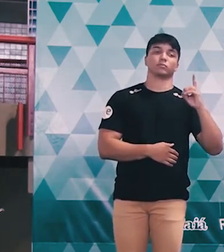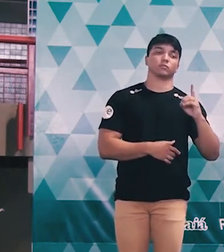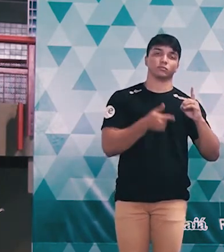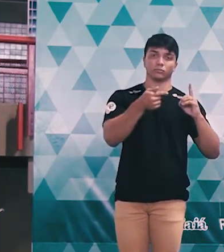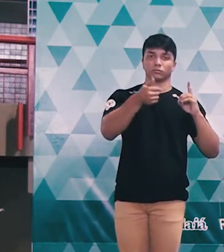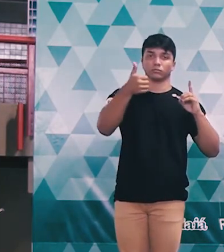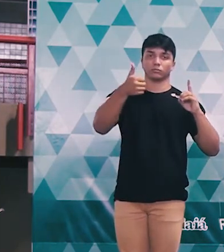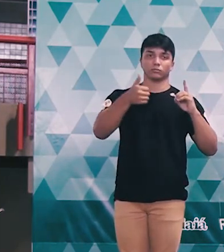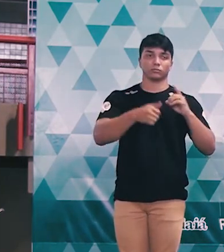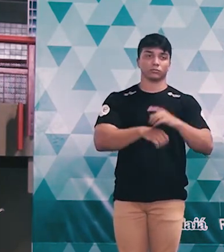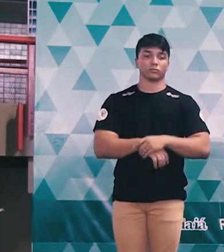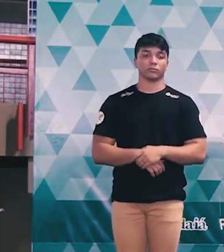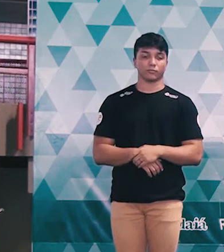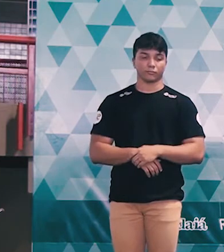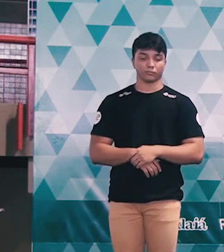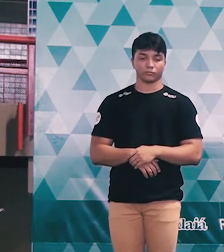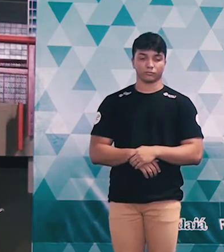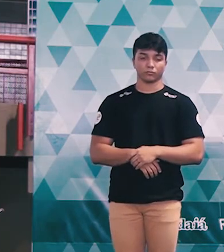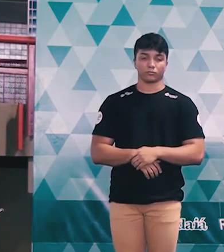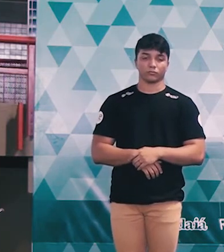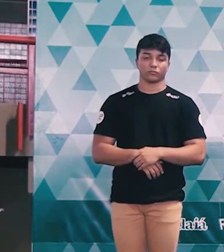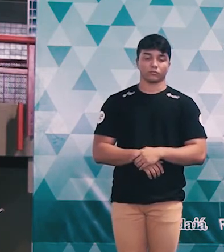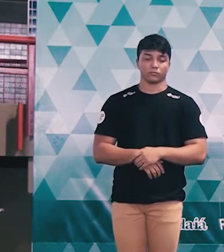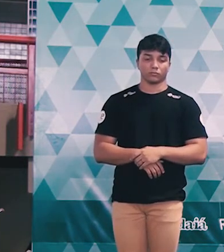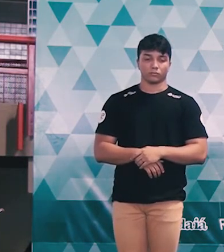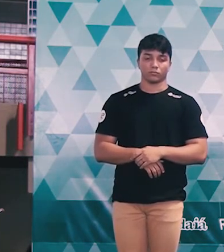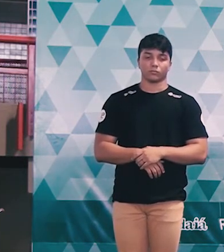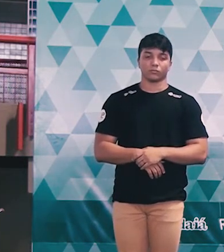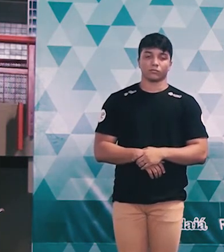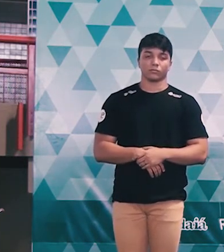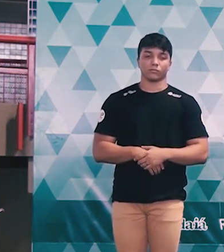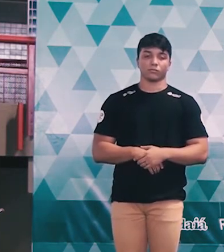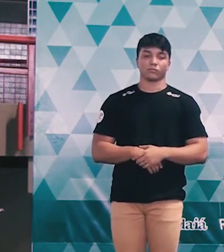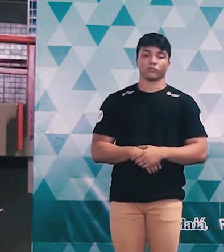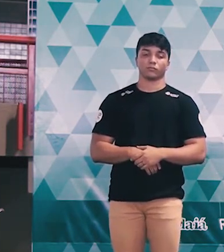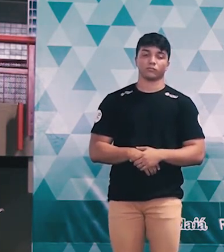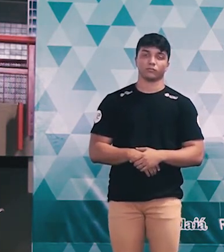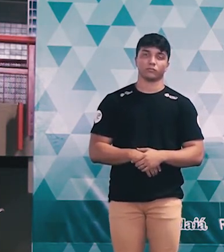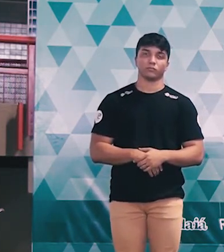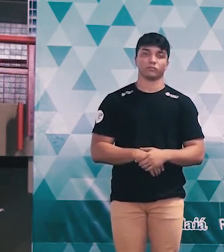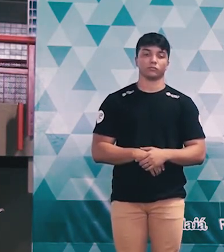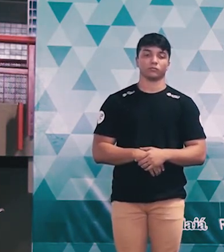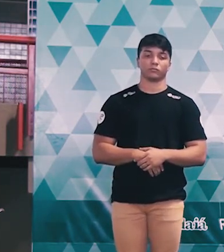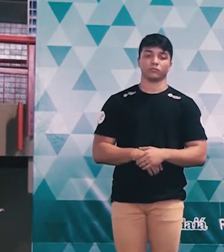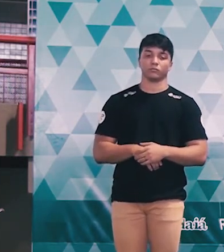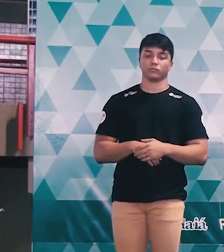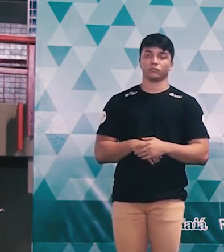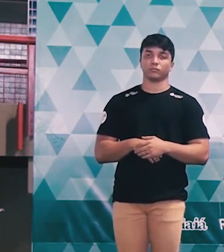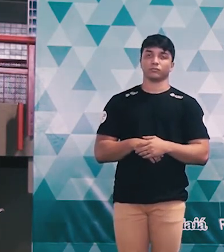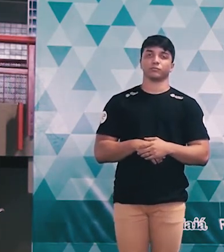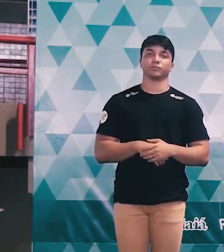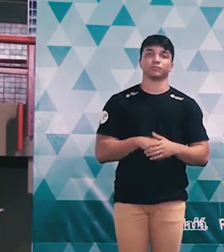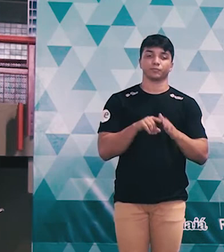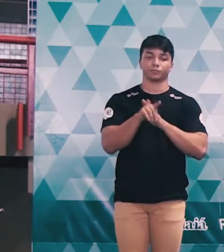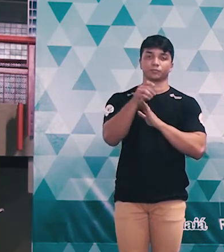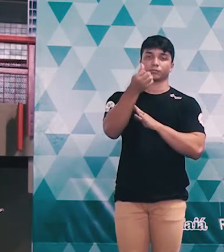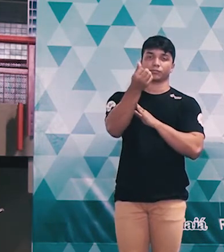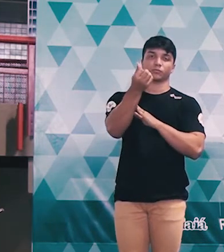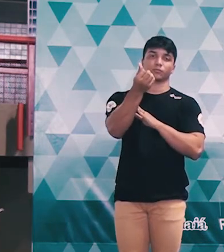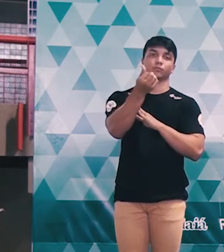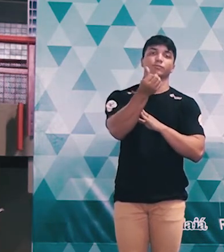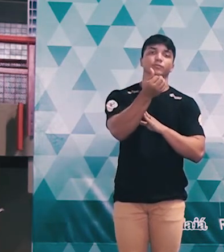Tranquilo essa? Joia. Vamos na outra. Questão de número 6 agora.